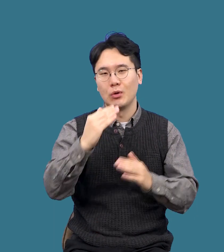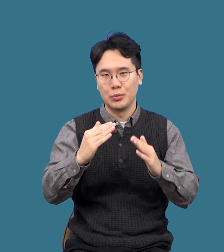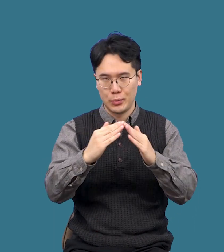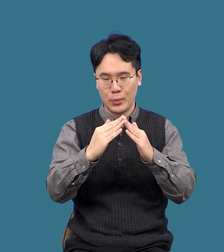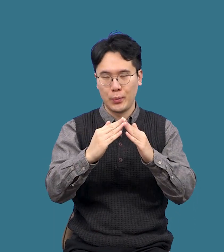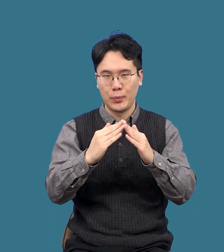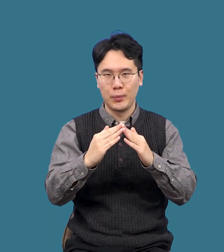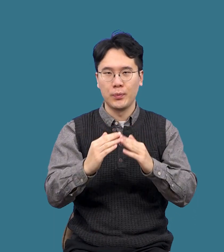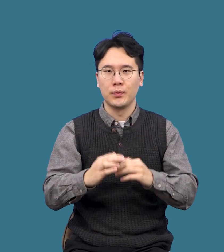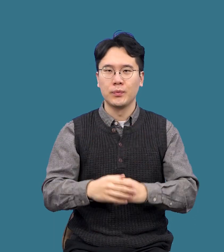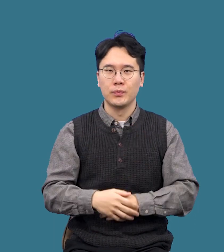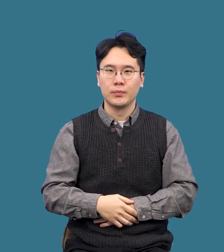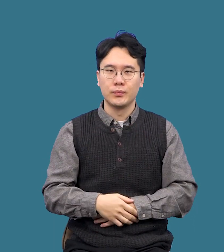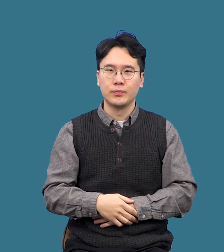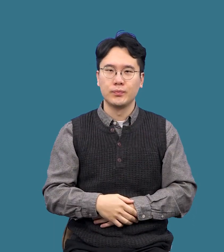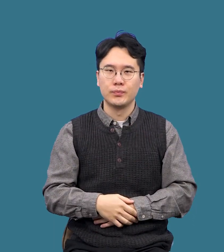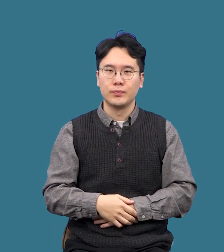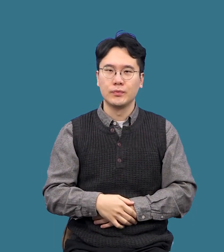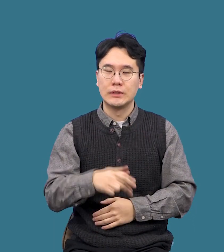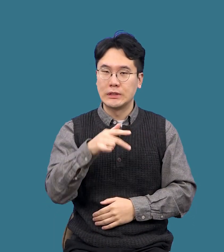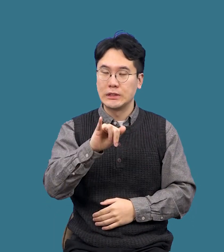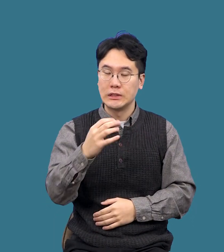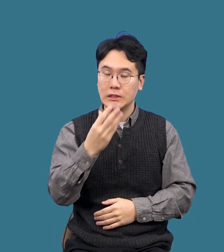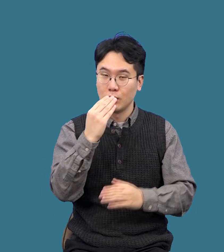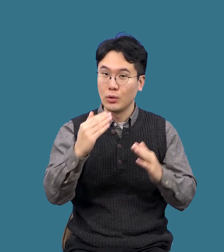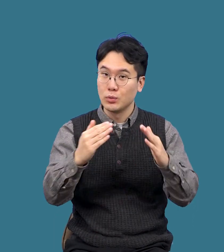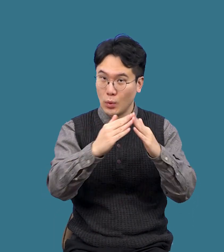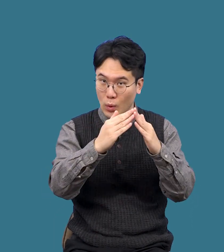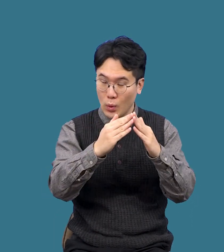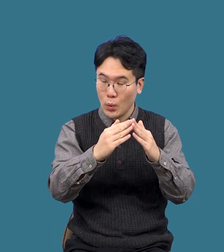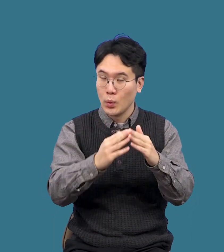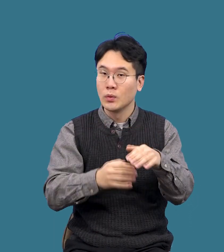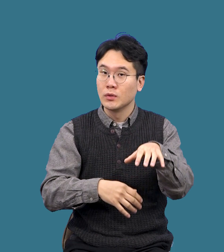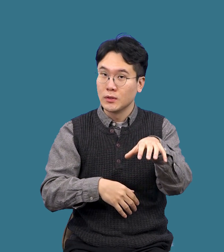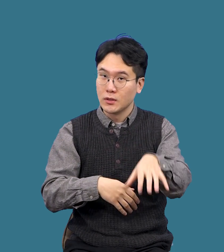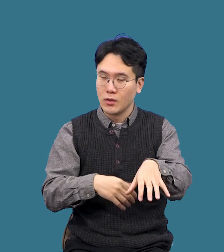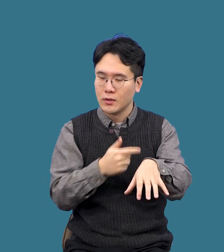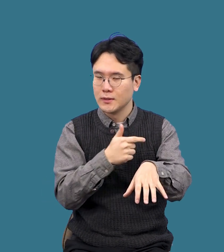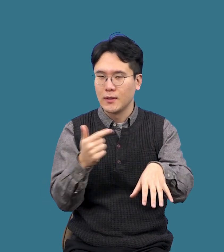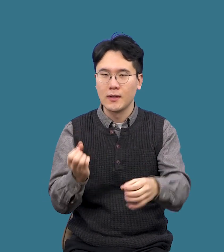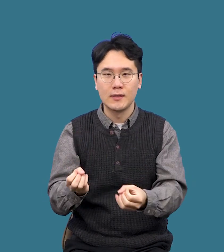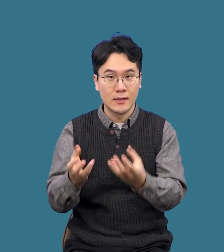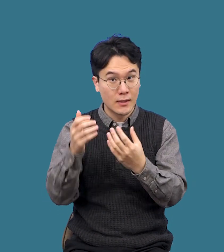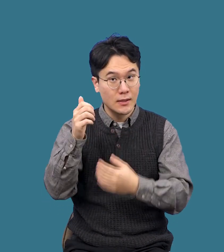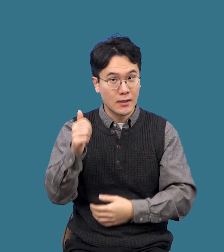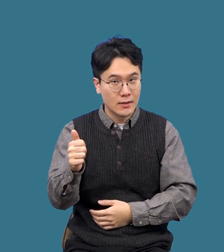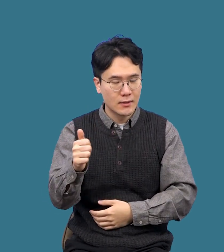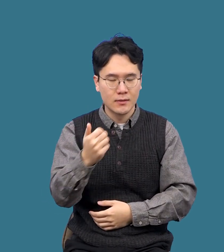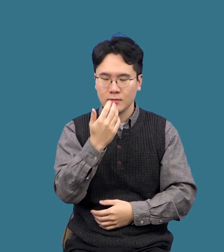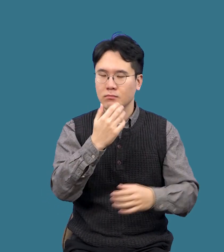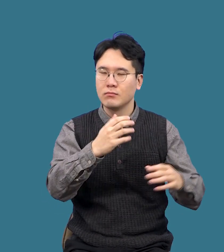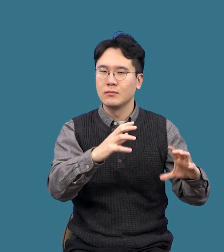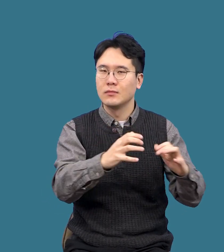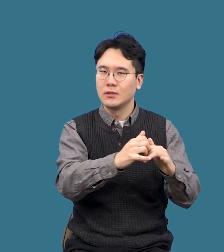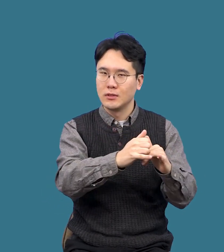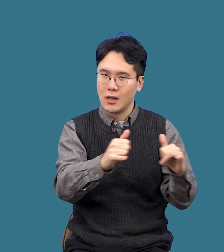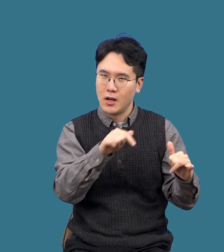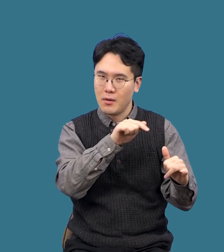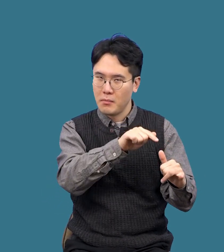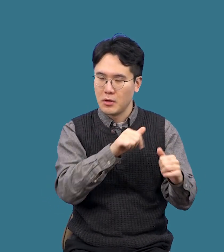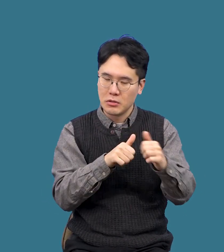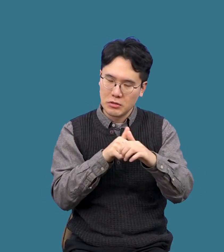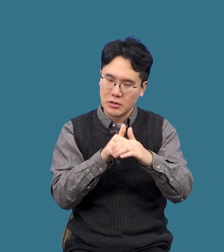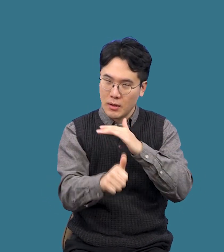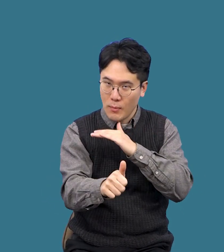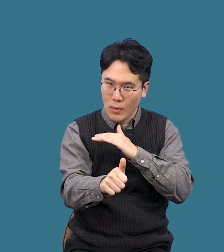바로 이 지성소가 대제사장이 이스라엘 백성을 대신하여 회막에 들어가서 하나님을